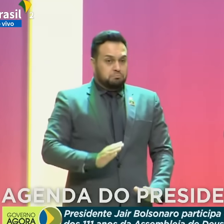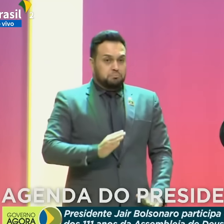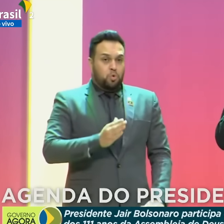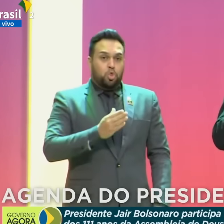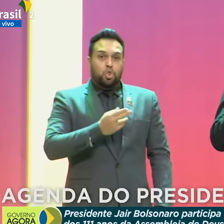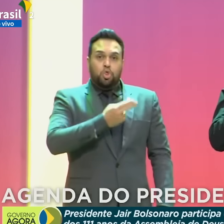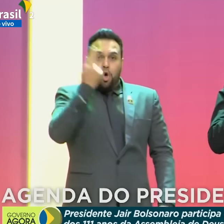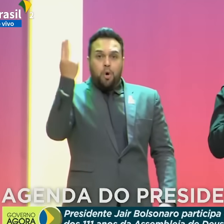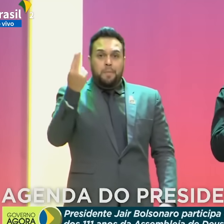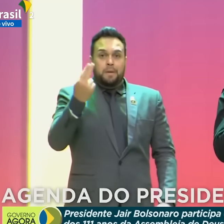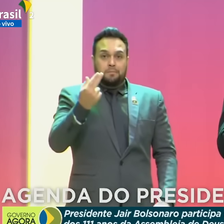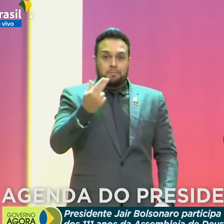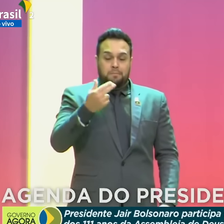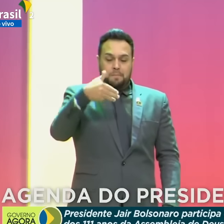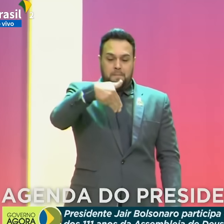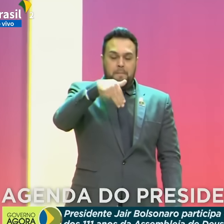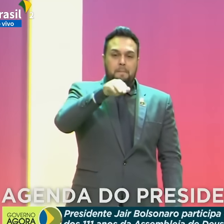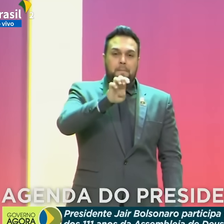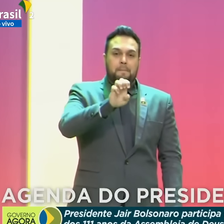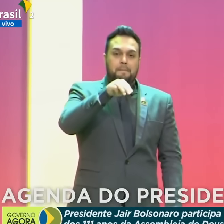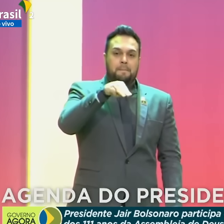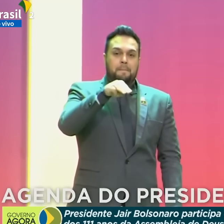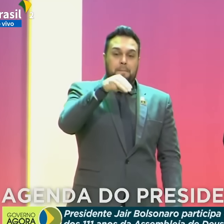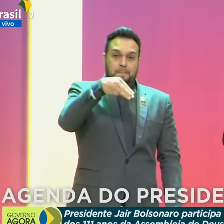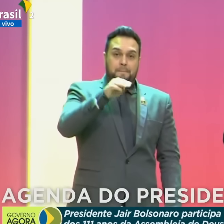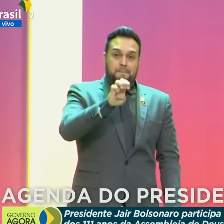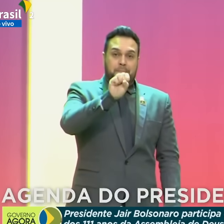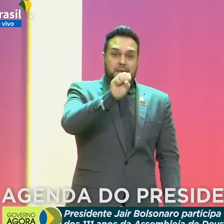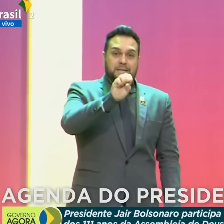botar o nome de Messias.